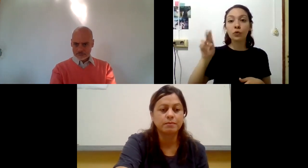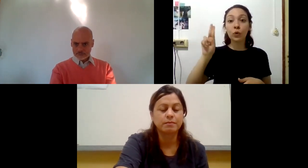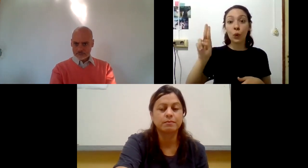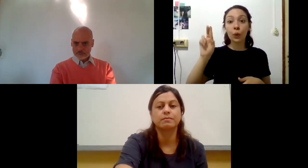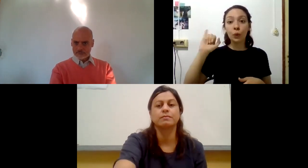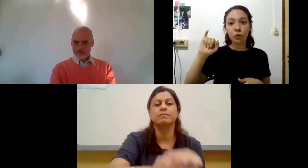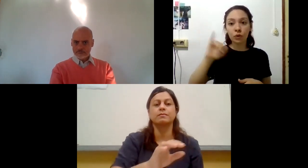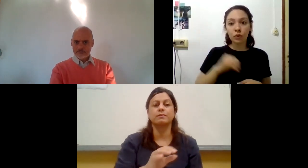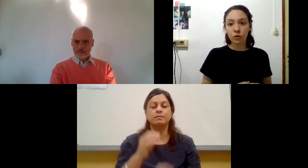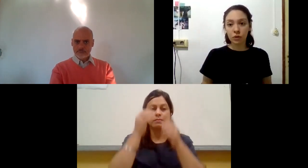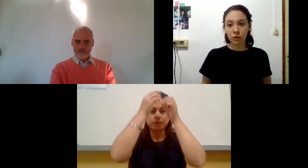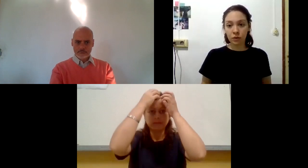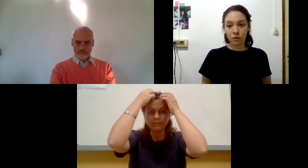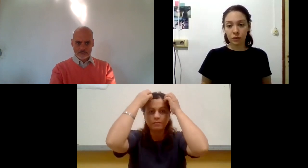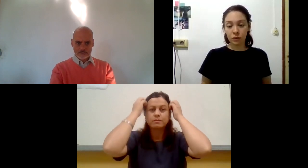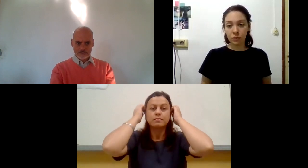de hacer el puente con Bedelía.